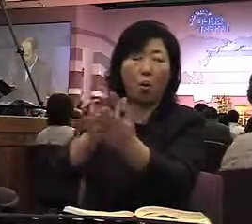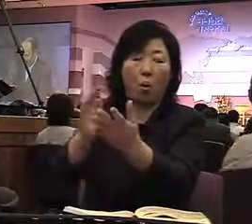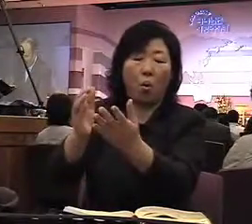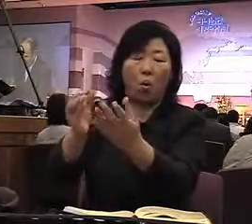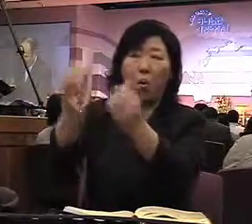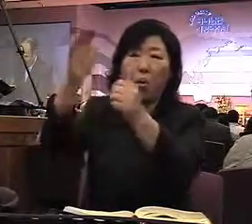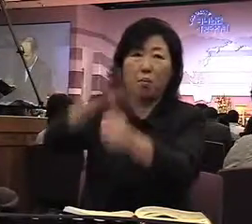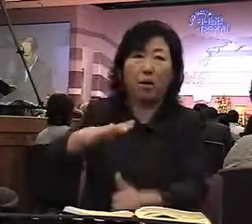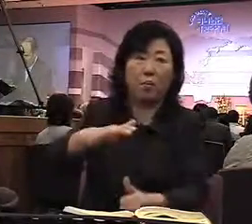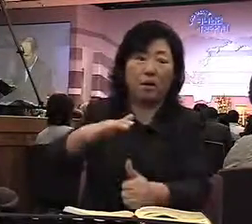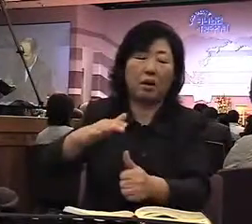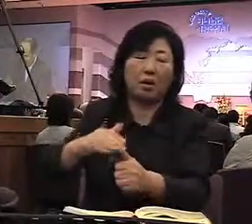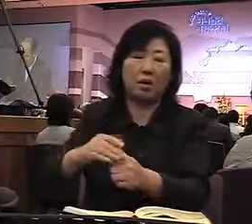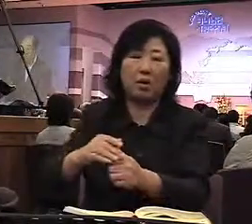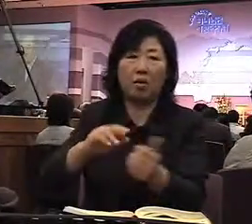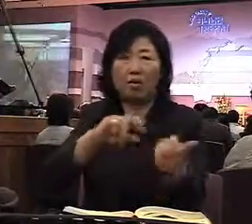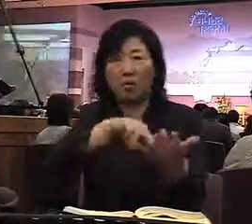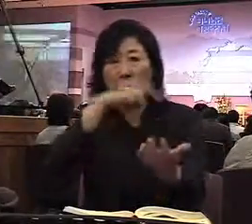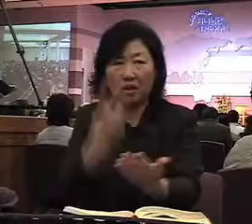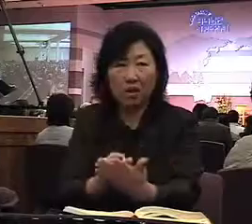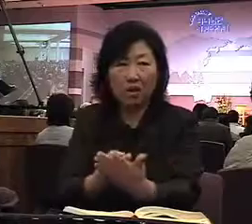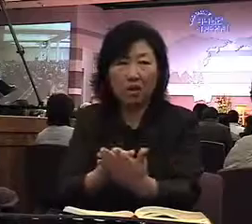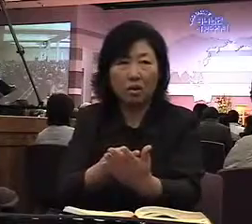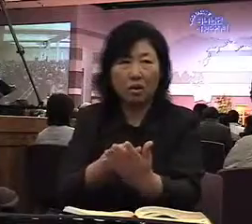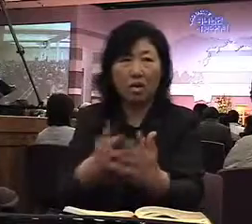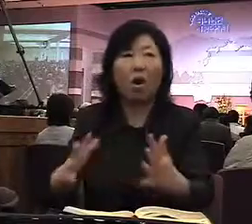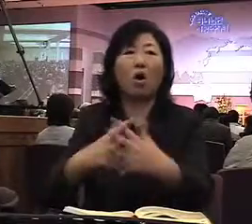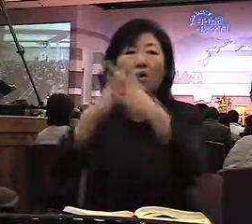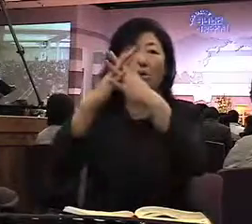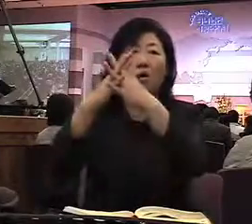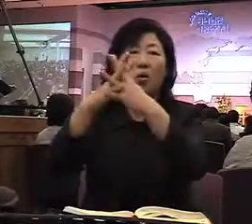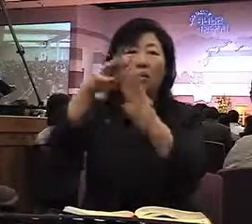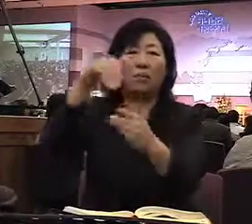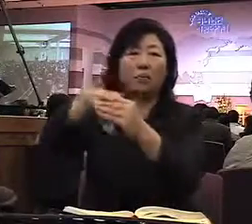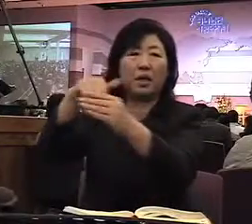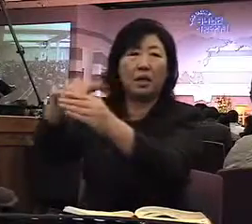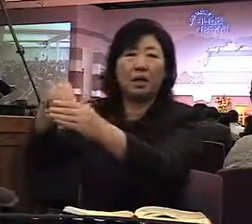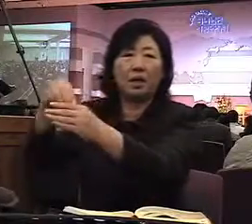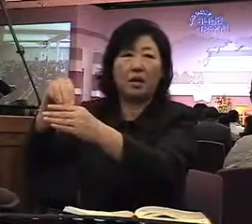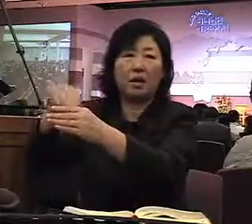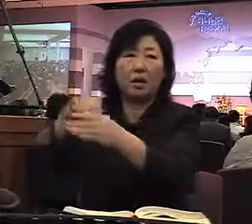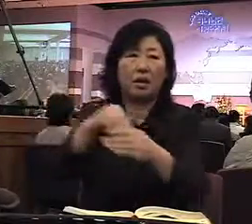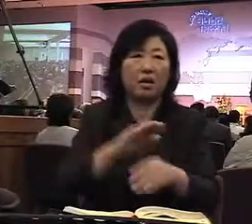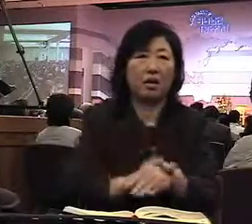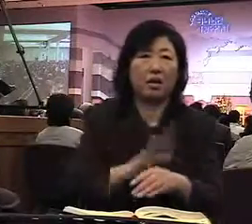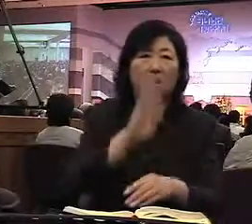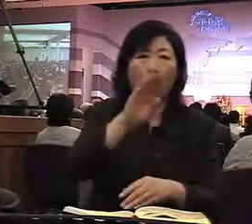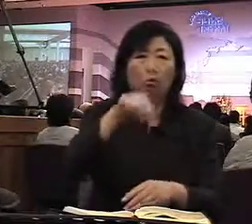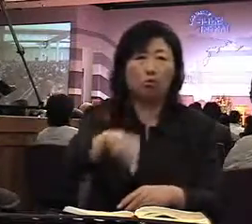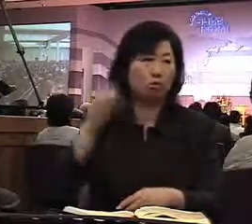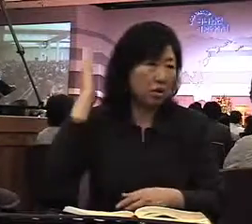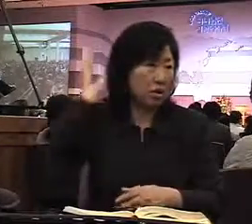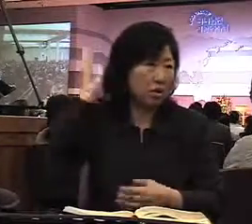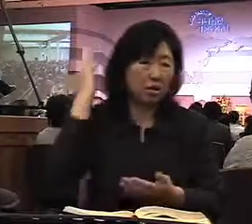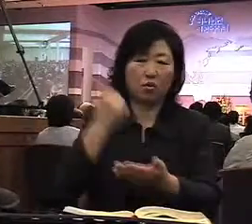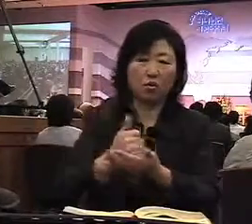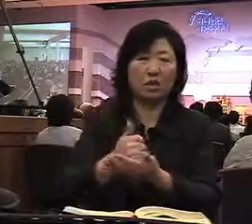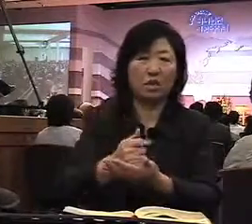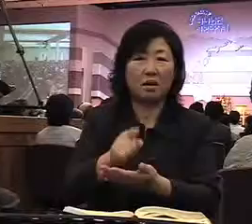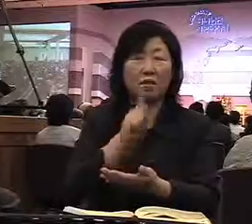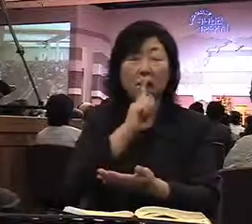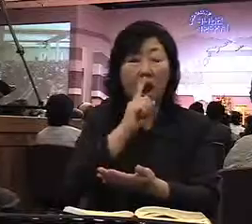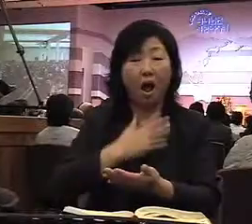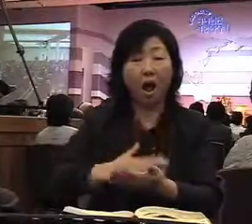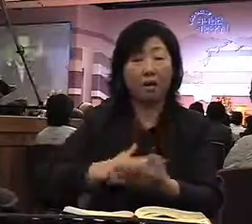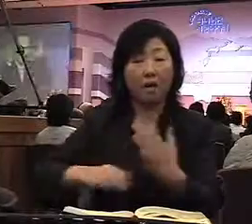파멸하며 넘어뜨리며 건설하며 심게 하느니라. 여러분 부시가 이 말을 알아들으면 전쟁하지 않았을 겁니다. 전